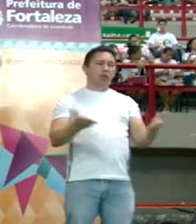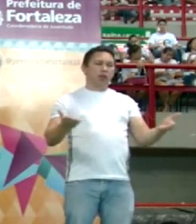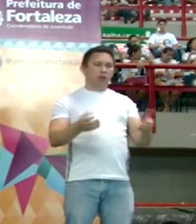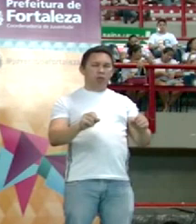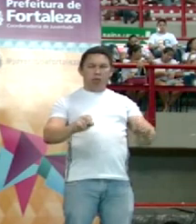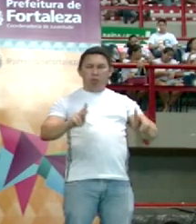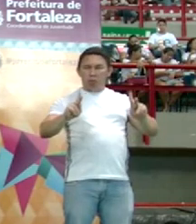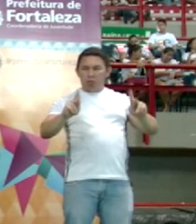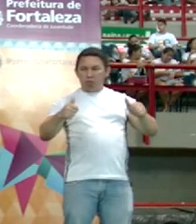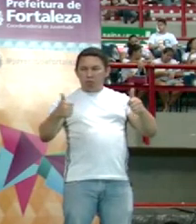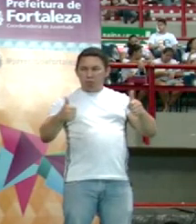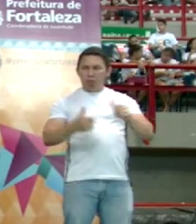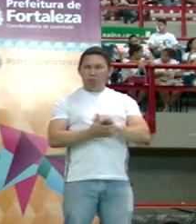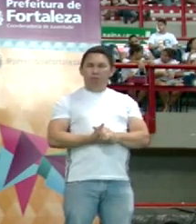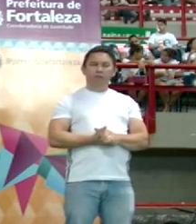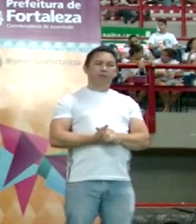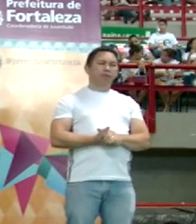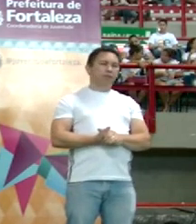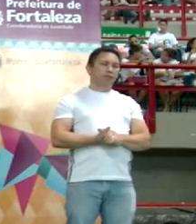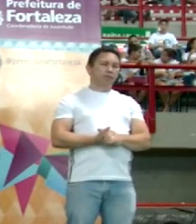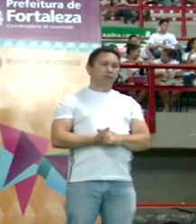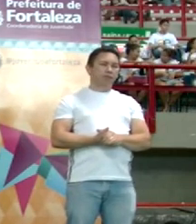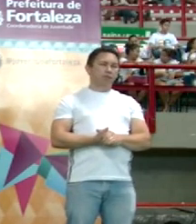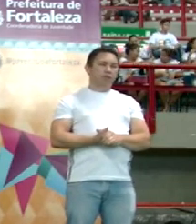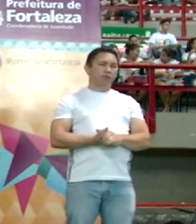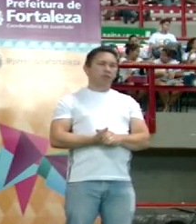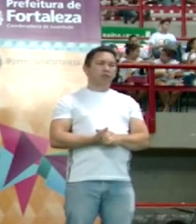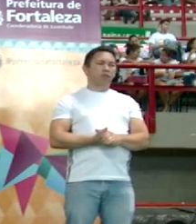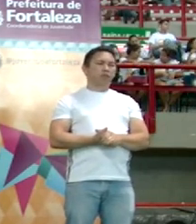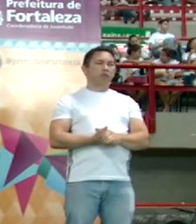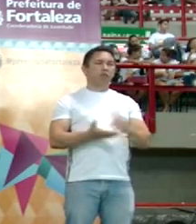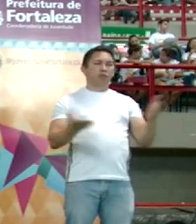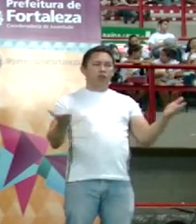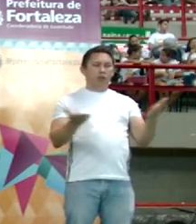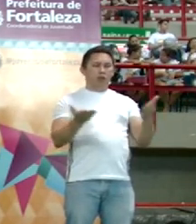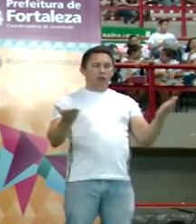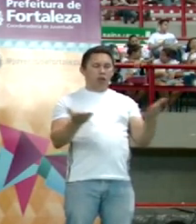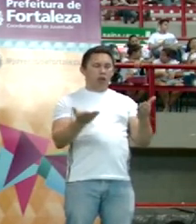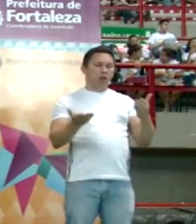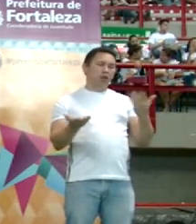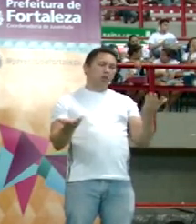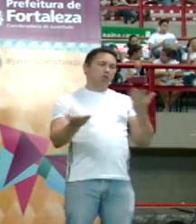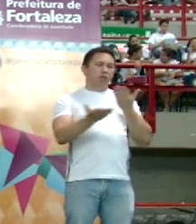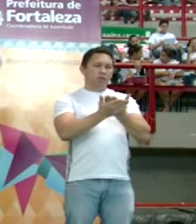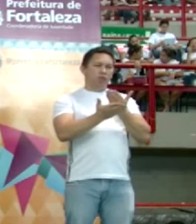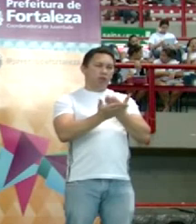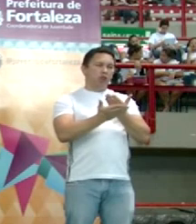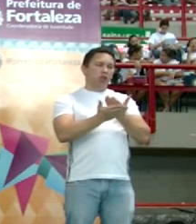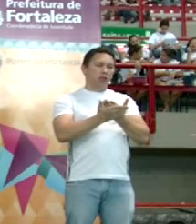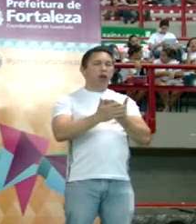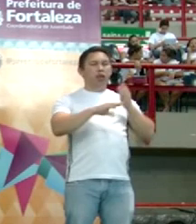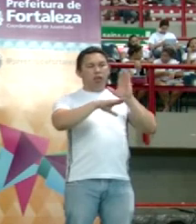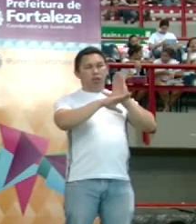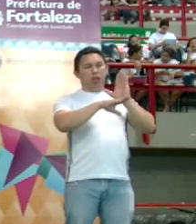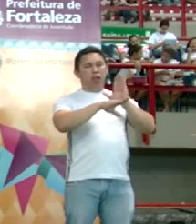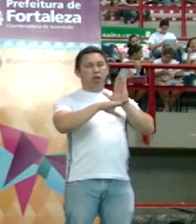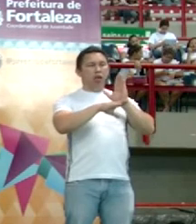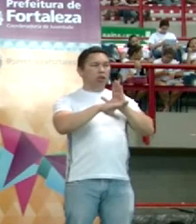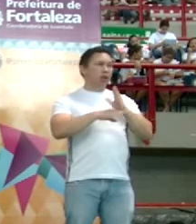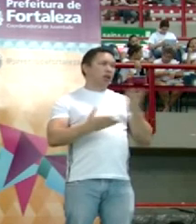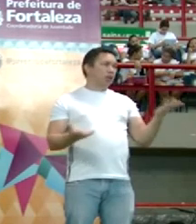tá certo? Pois bem, e o que nós vamos perceber nesta tarde